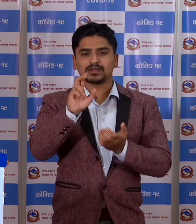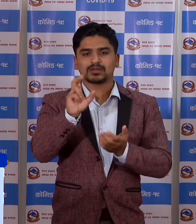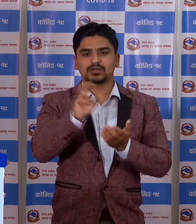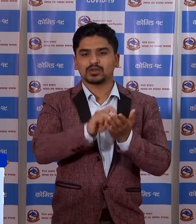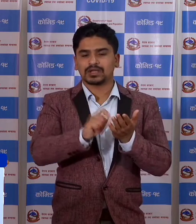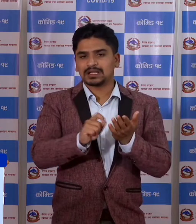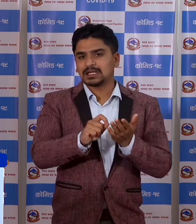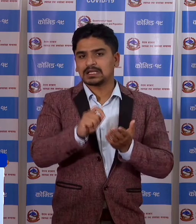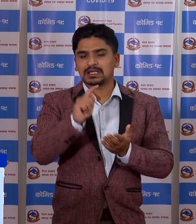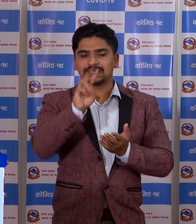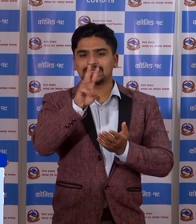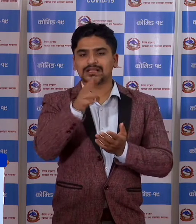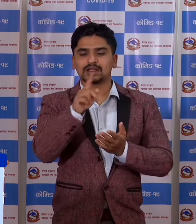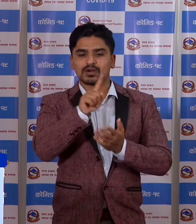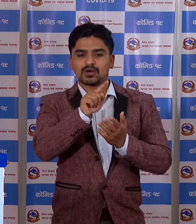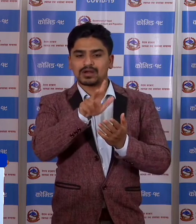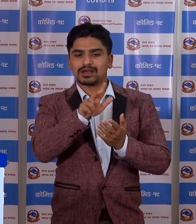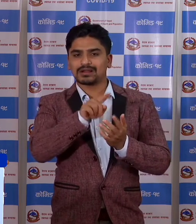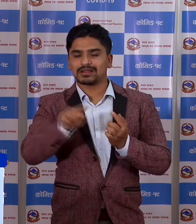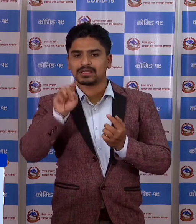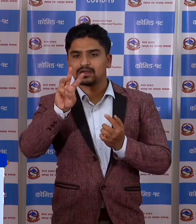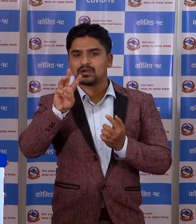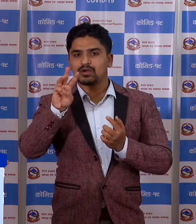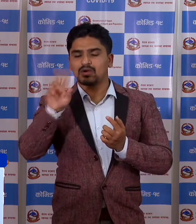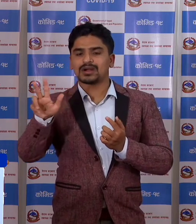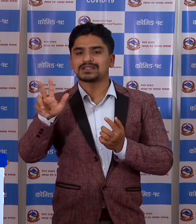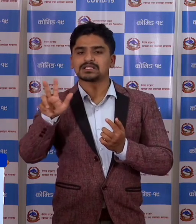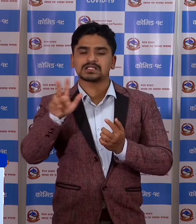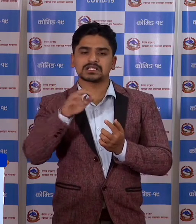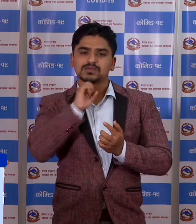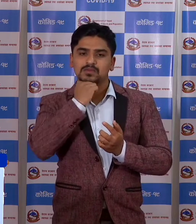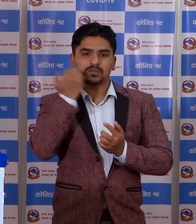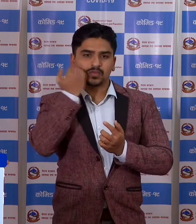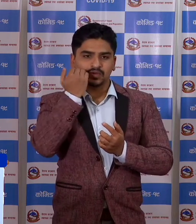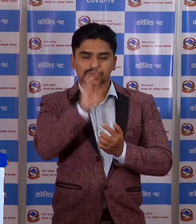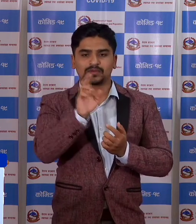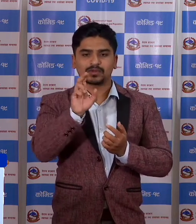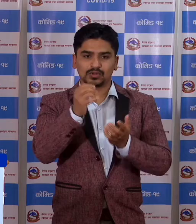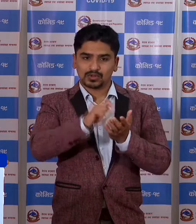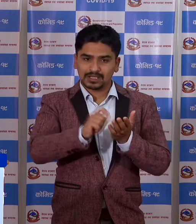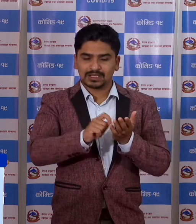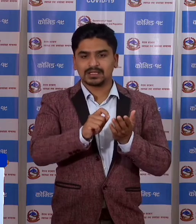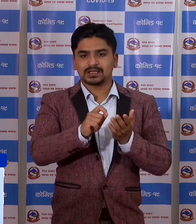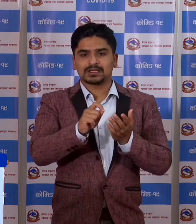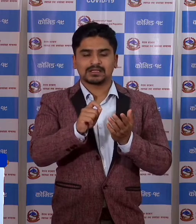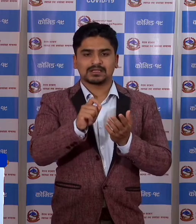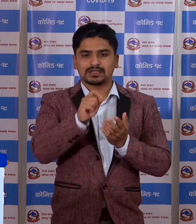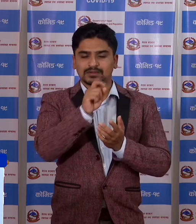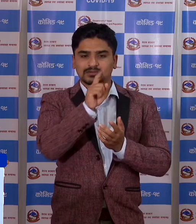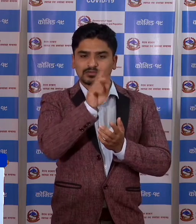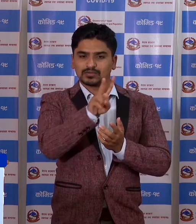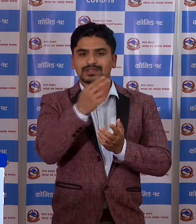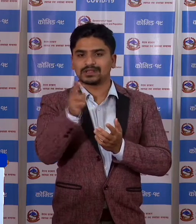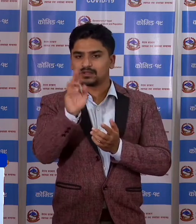दैलेखकै देवाकाँडाका 3 जना 18 देखि 38 वर्षीय पुरुष हुनुहुन्छ। दैलेखकै सोधका 1 जना र साधुका